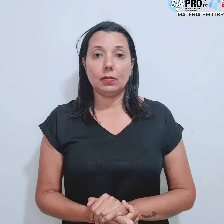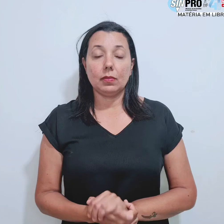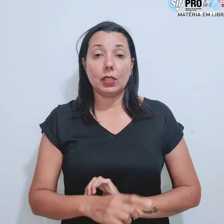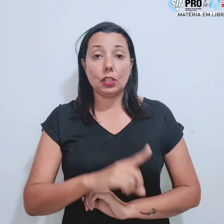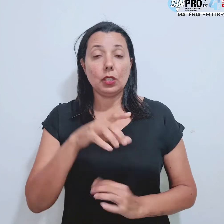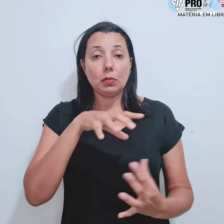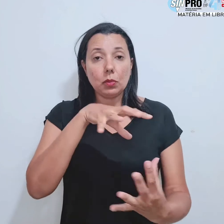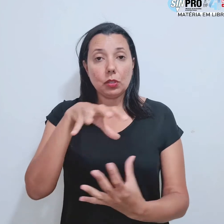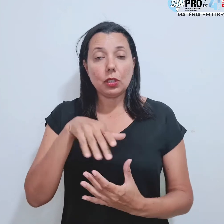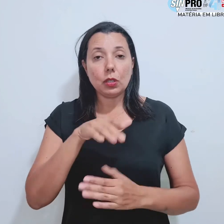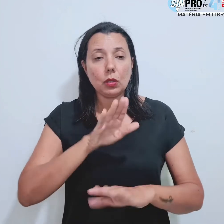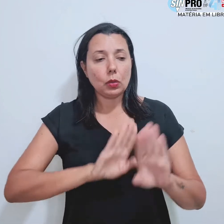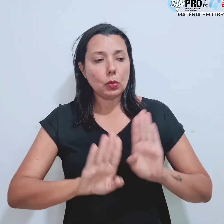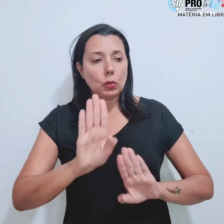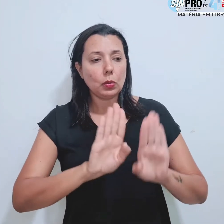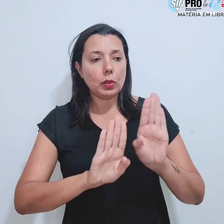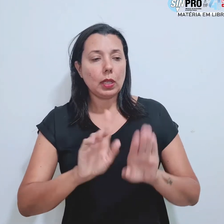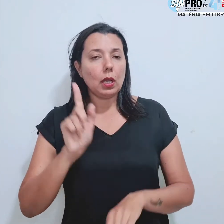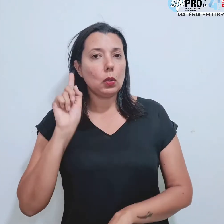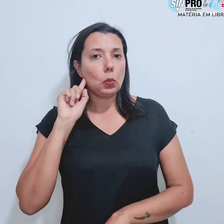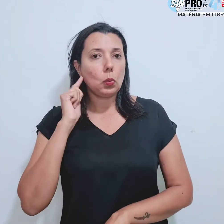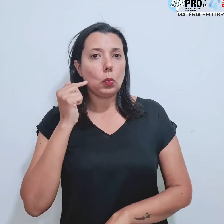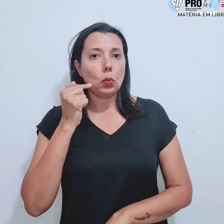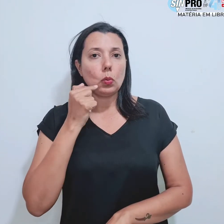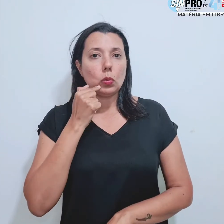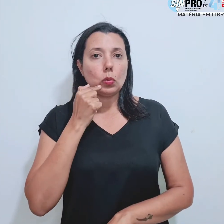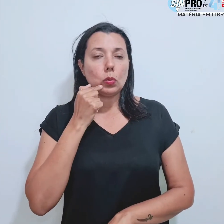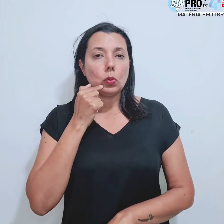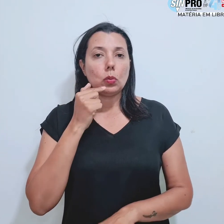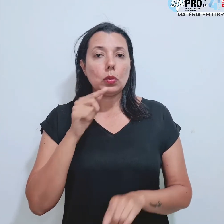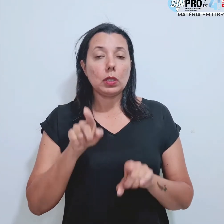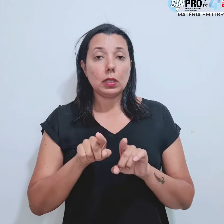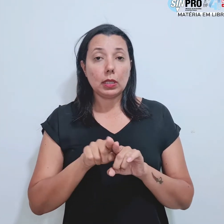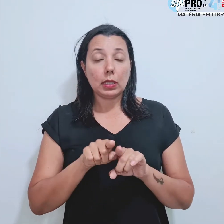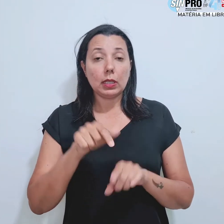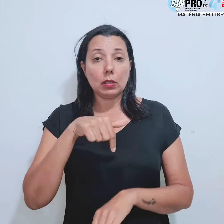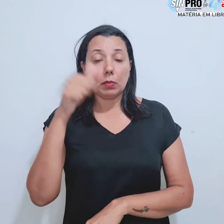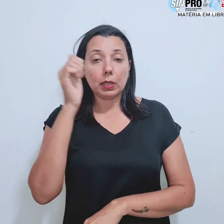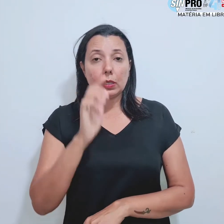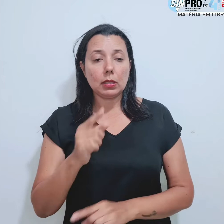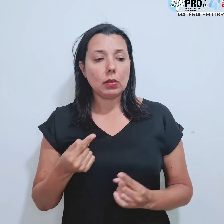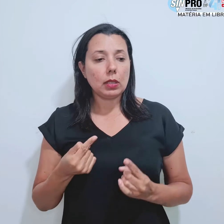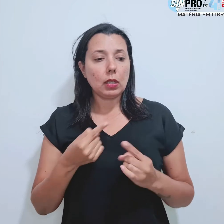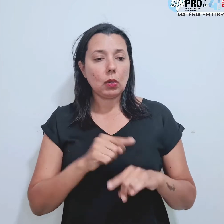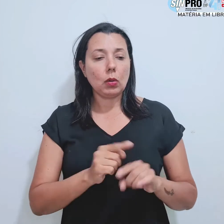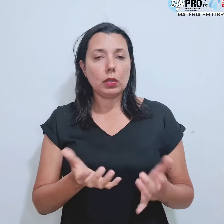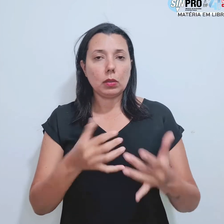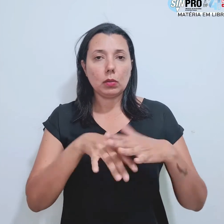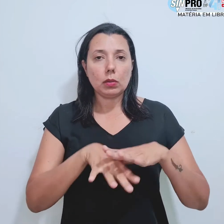Dia Mundial do Cuidado Auditivo e o Brasil na contramão da inclusão